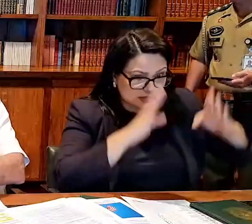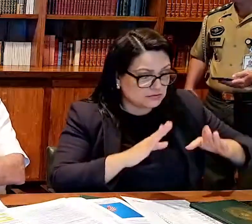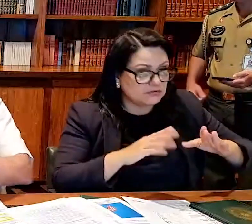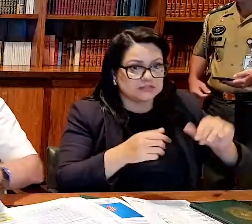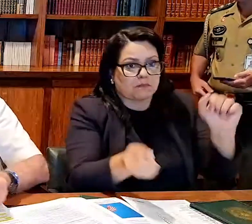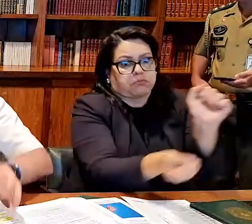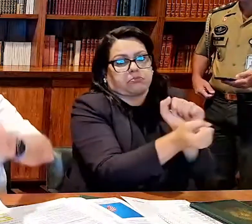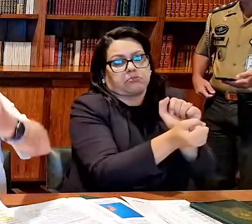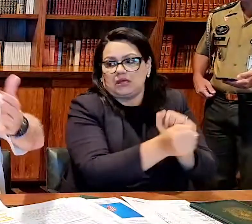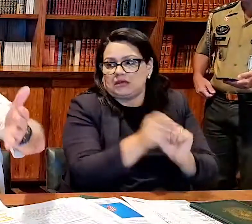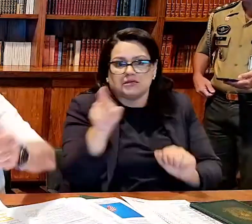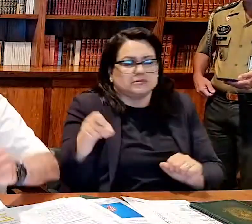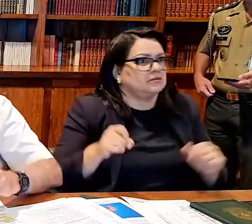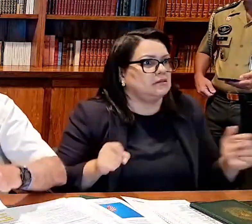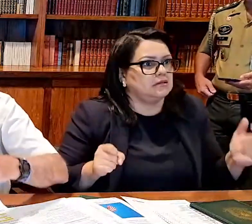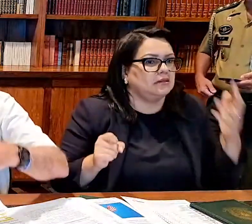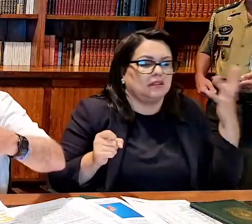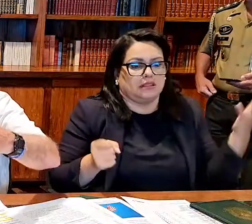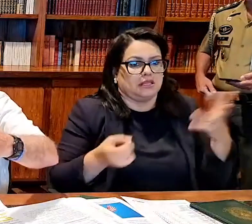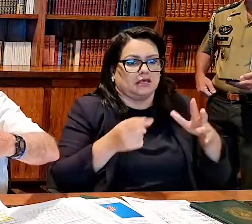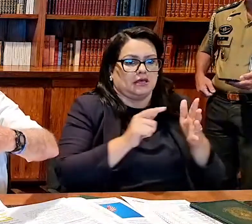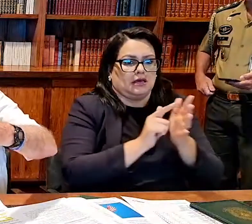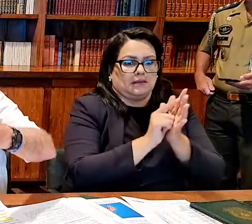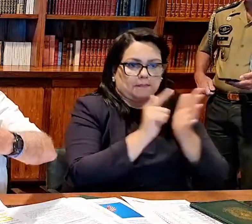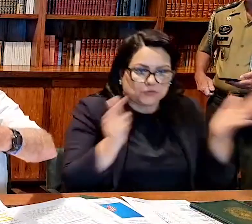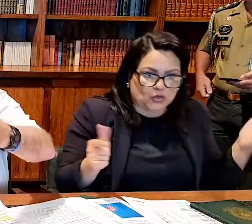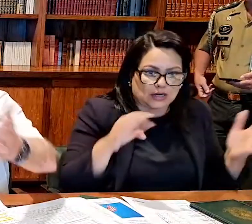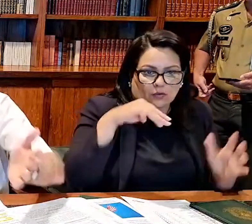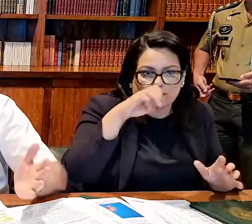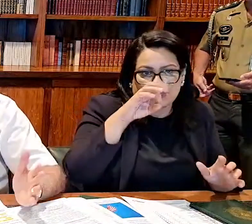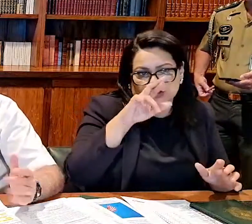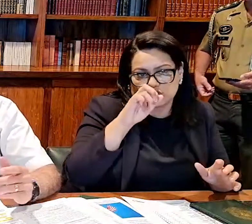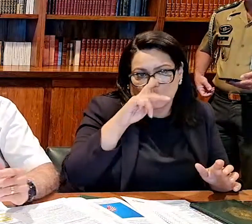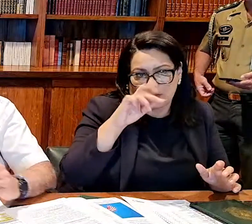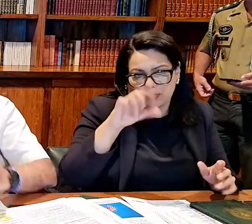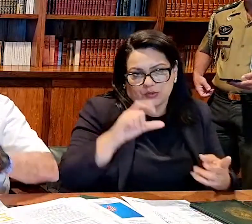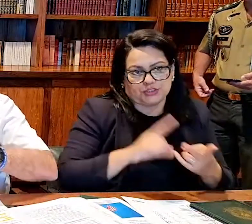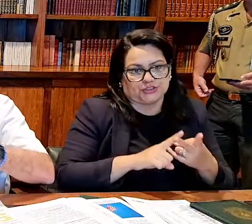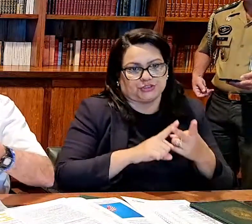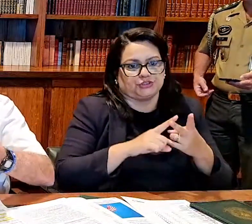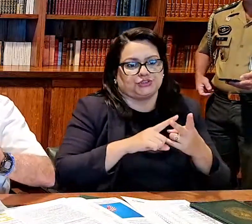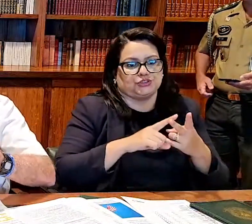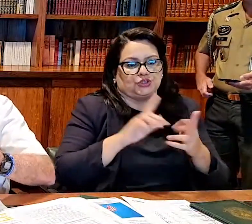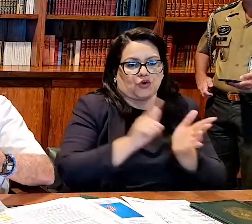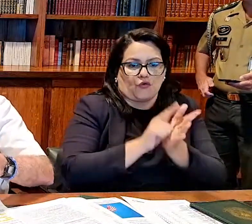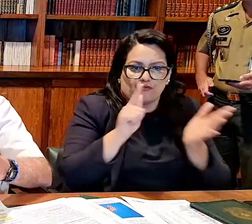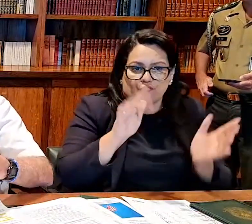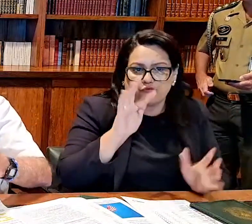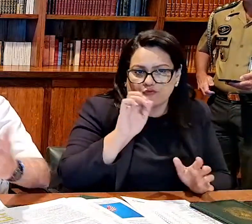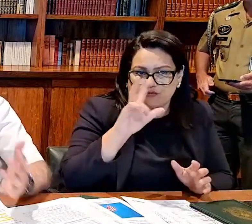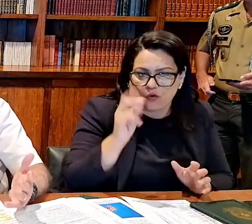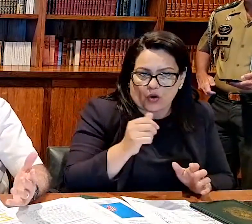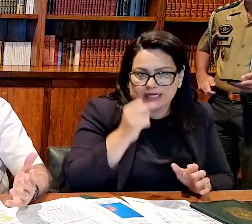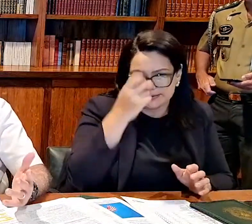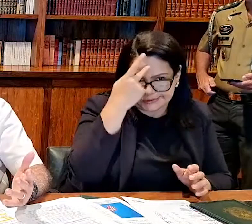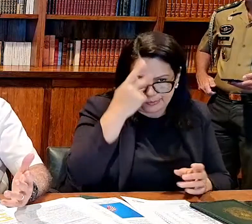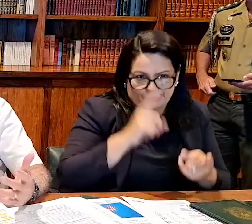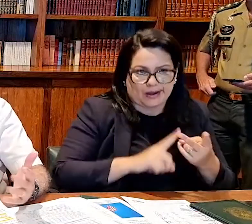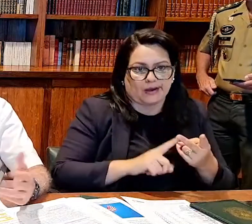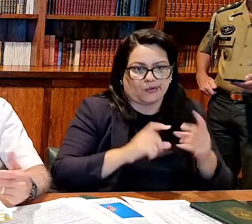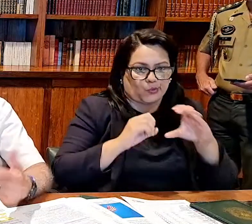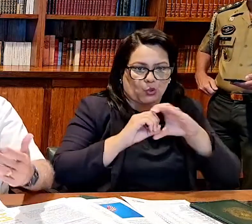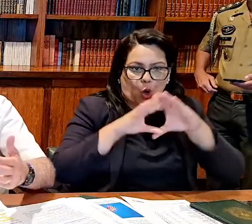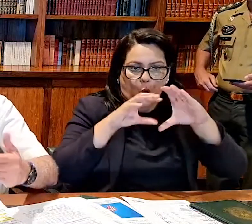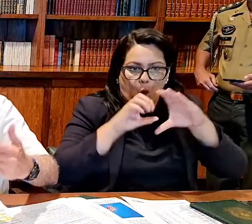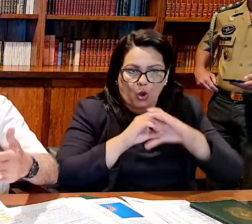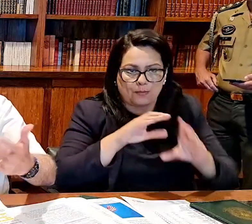coisas tipo Metrópole, tipo Folha, tipo Jornal Globo, esses órgãos de